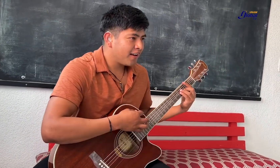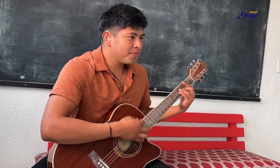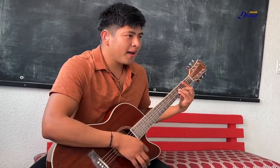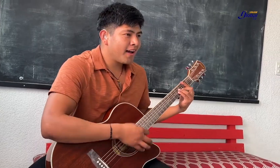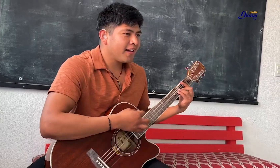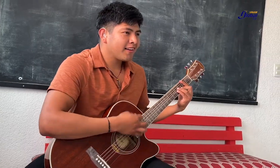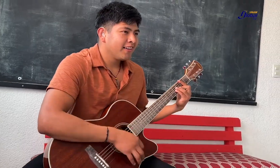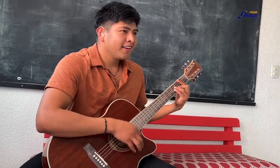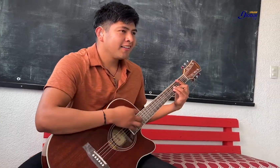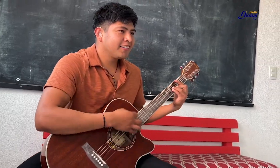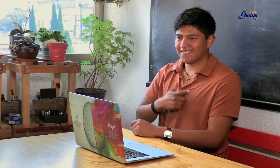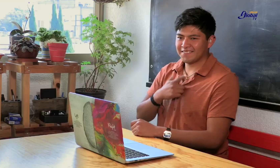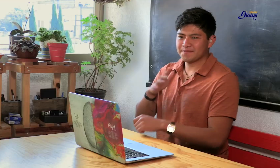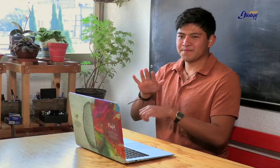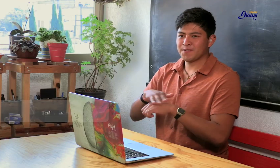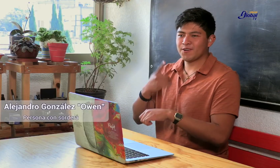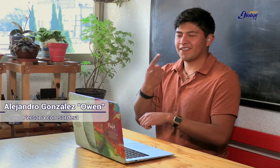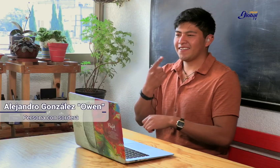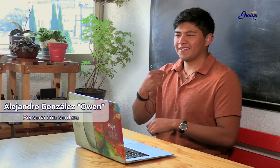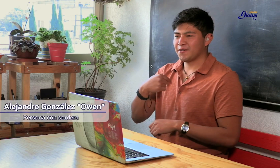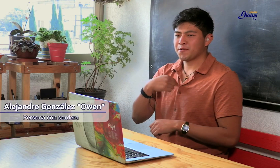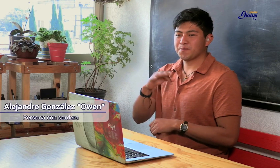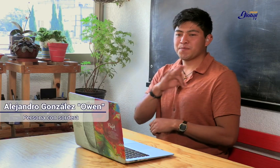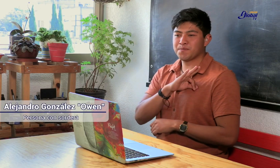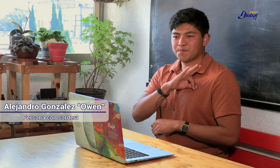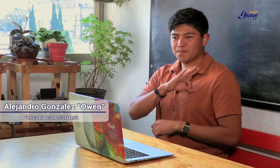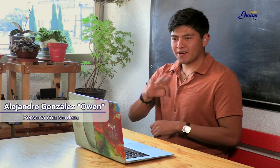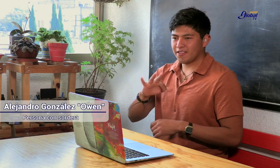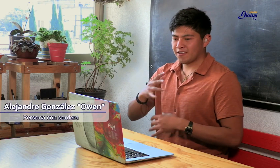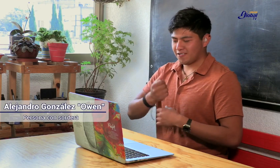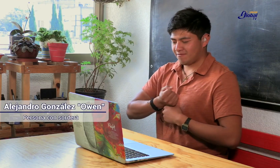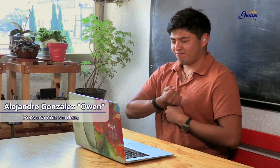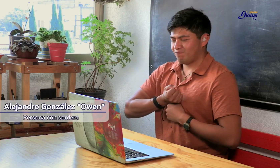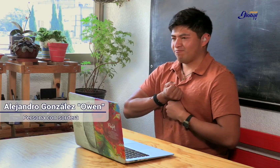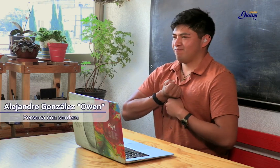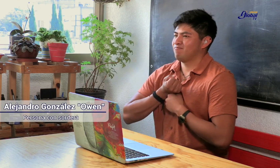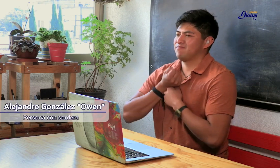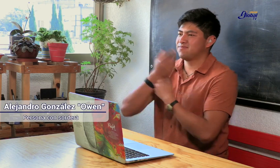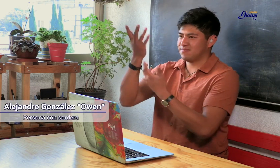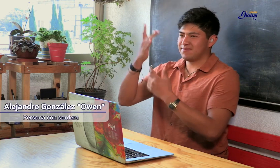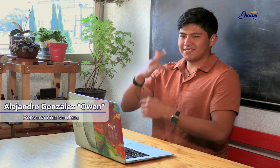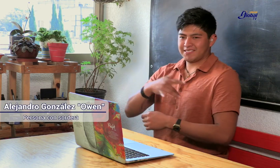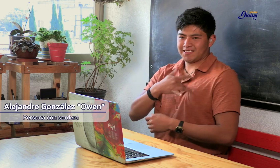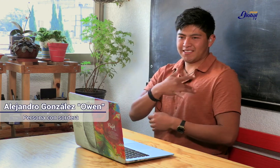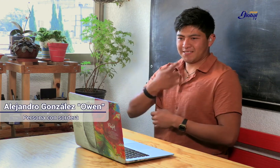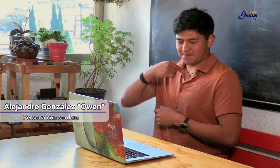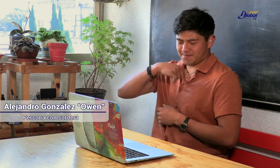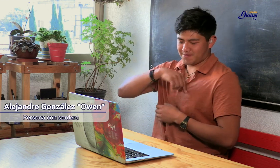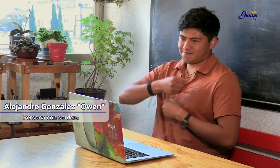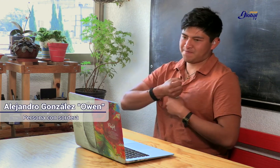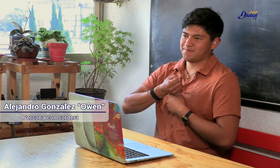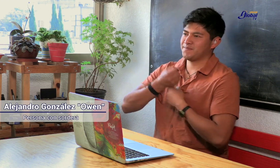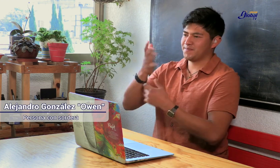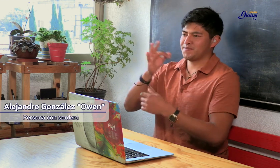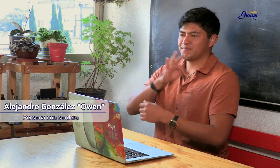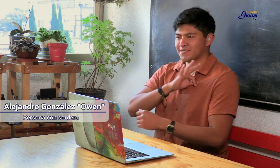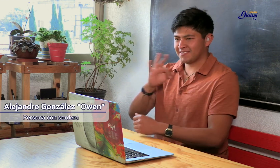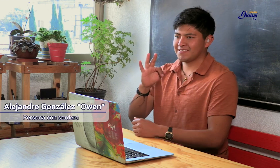peculiar y me empezó a gustar por eso es que ahora pues puedo expresarme expresar esos